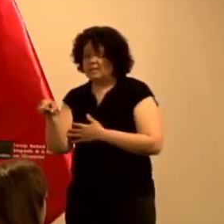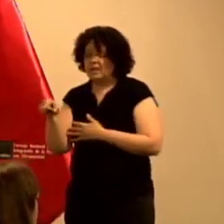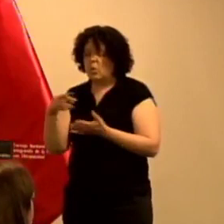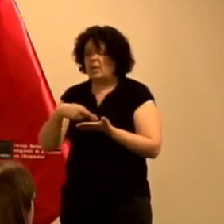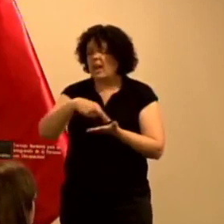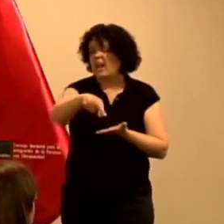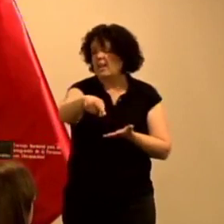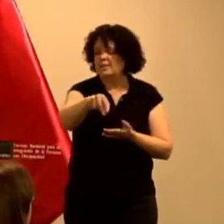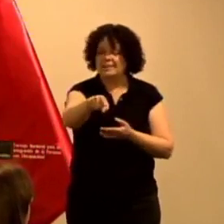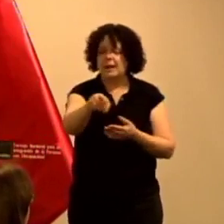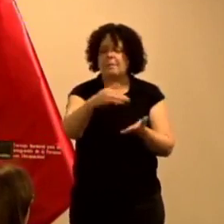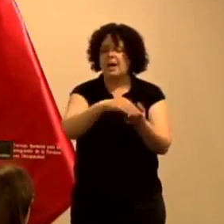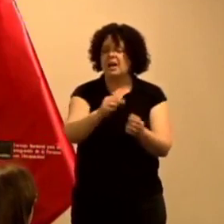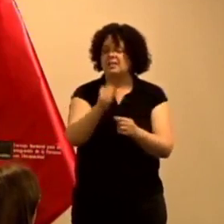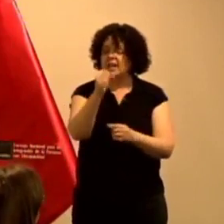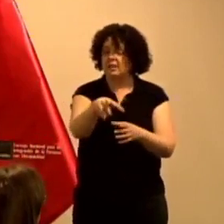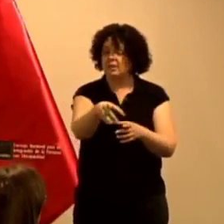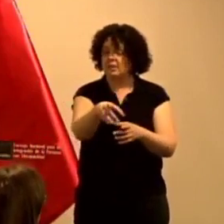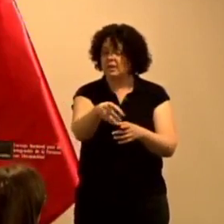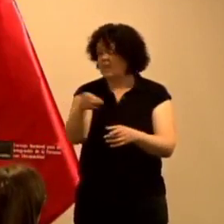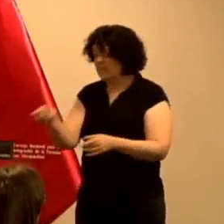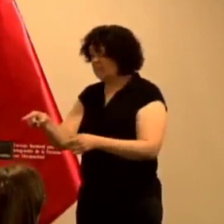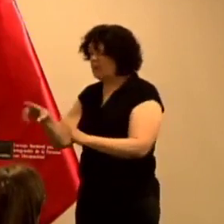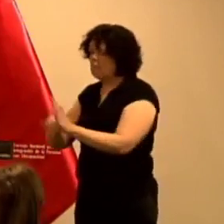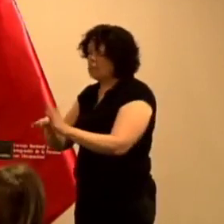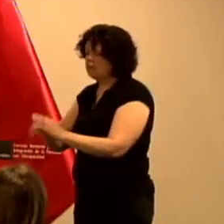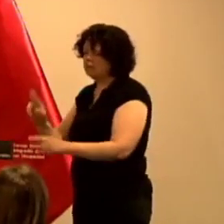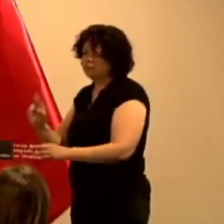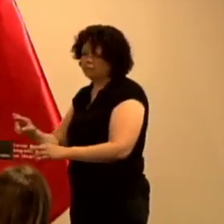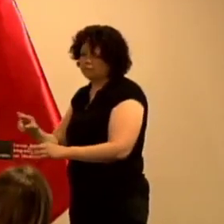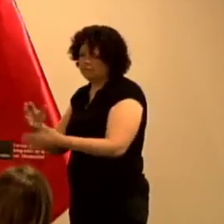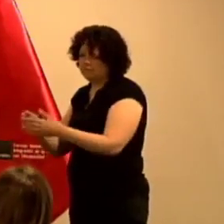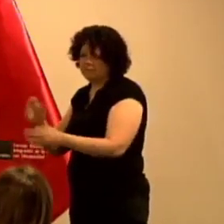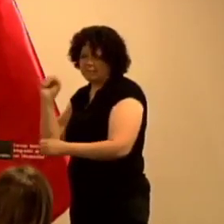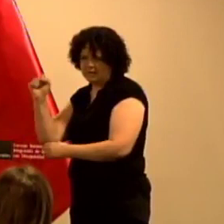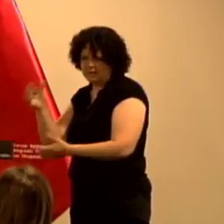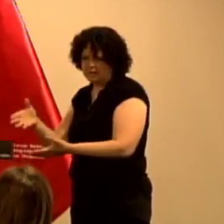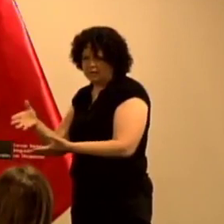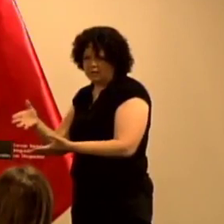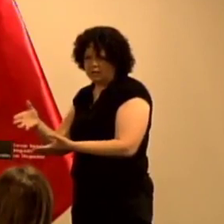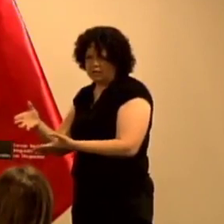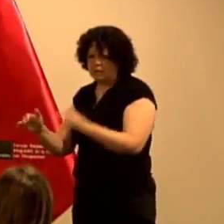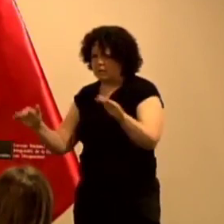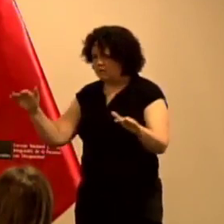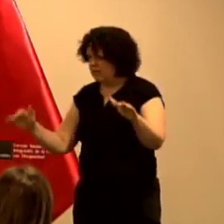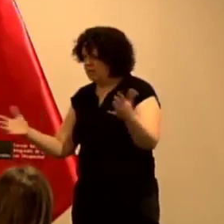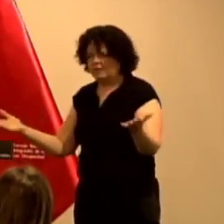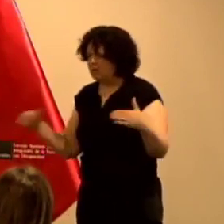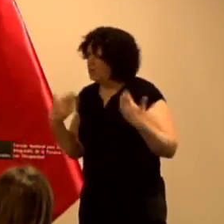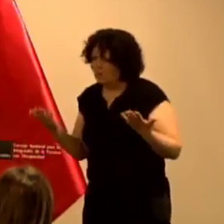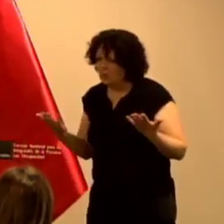región le das después de 3 años, y esa persona por su condición de discapacidad puede ser que ya no exista. O